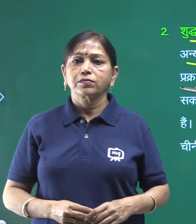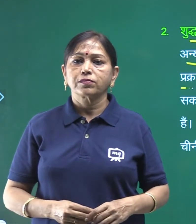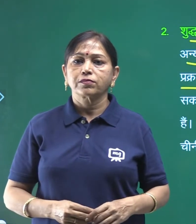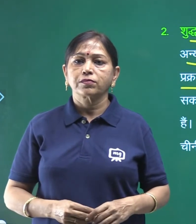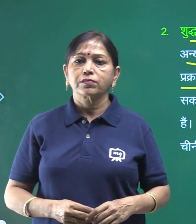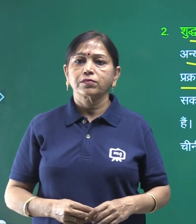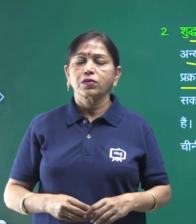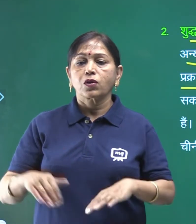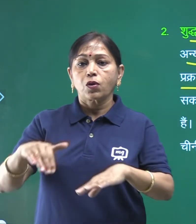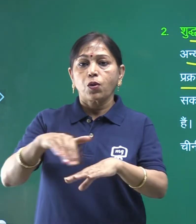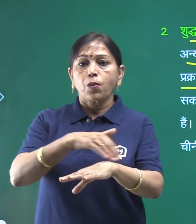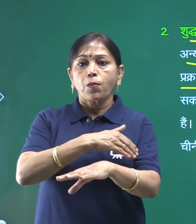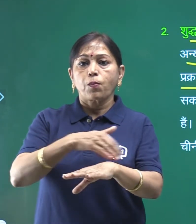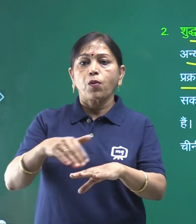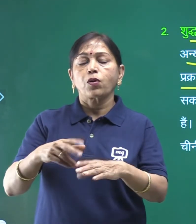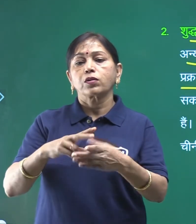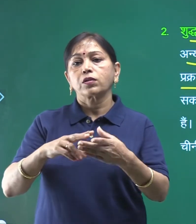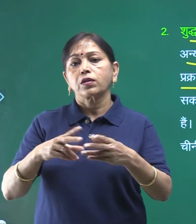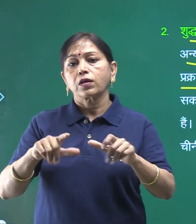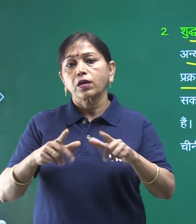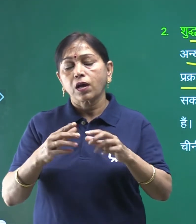भौतिक प्रक्रम द्वारा